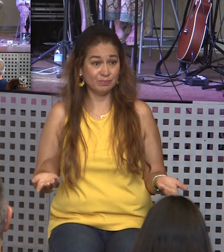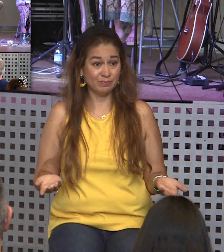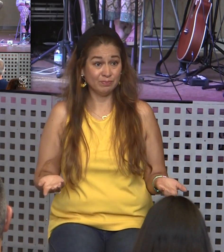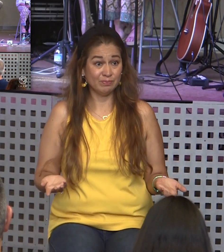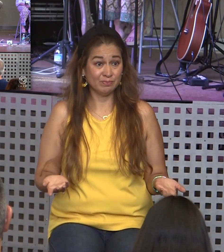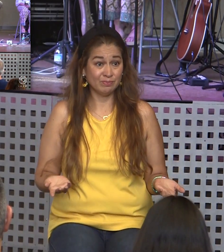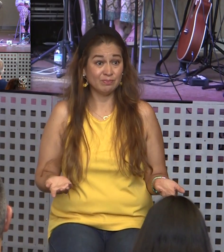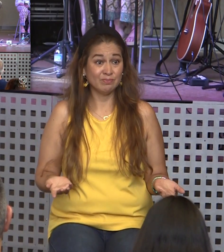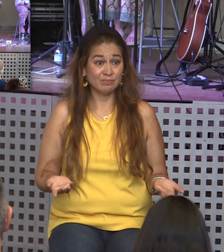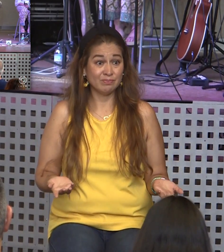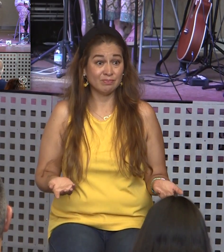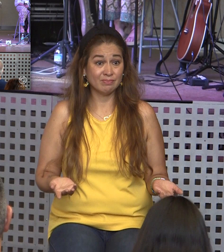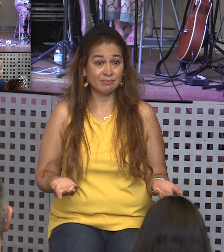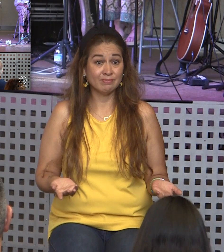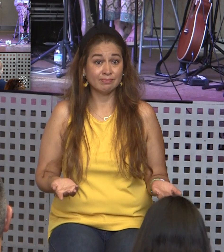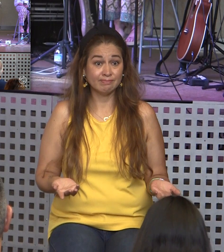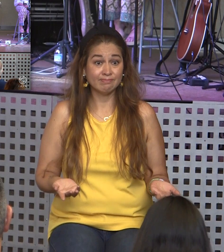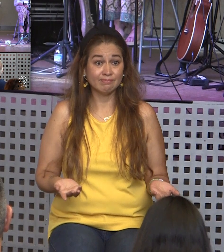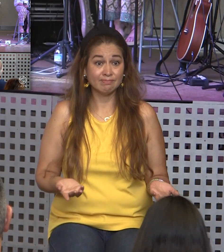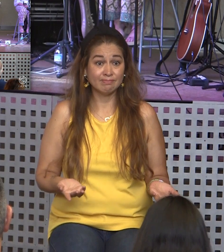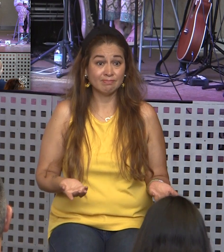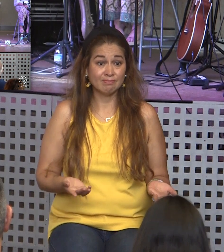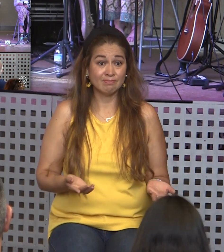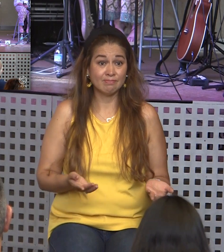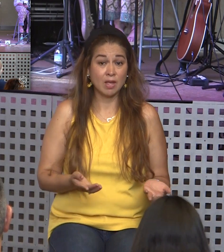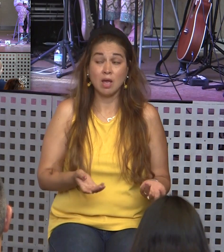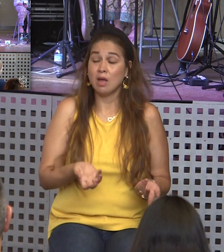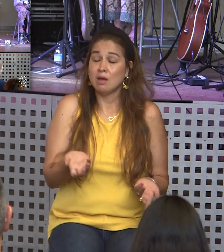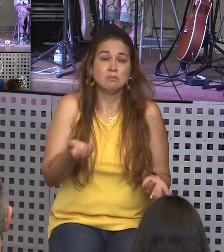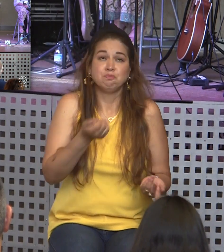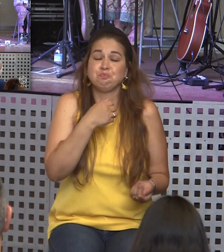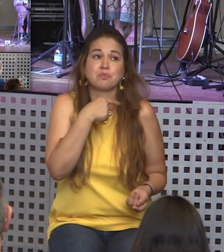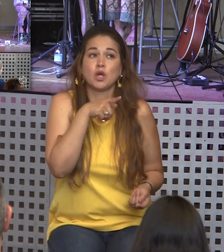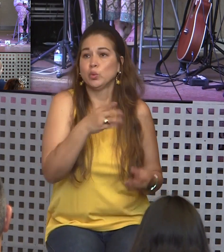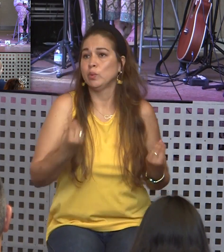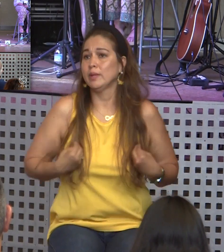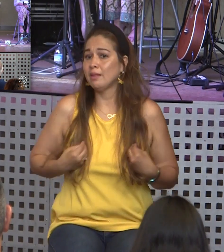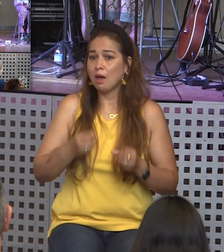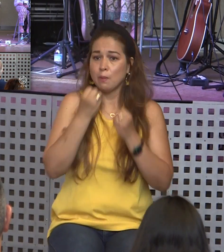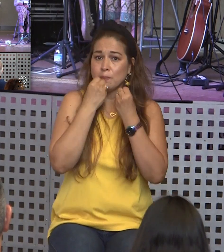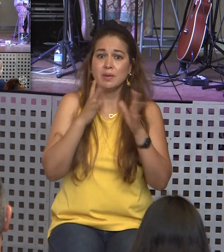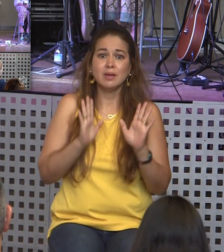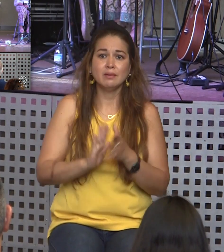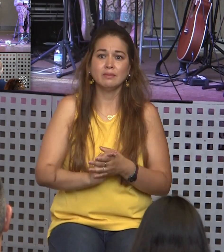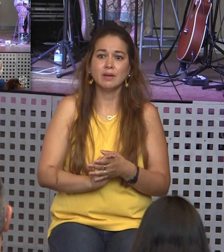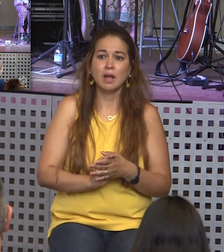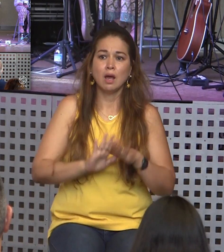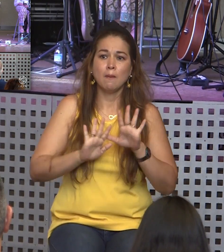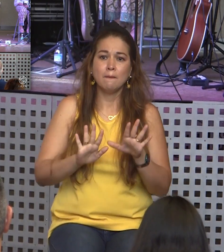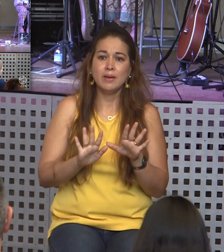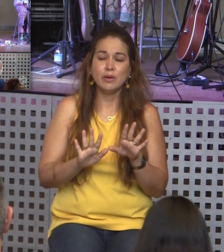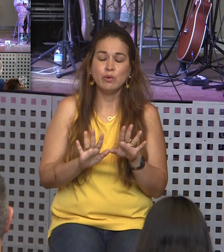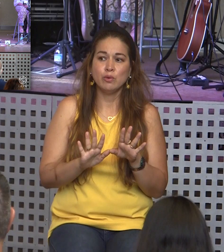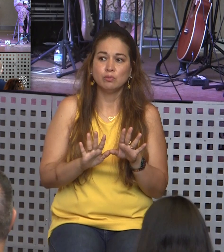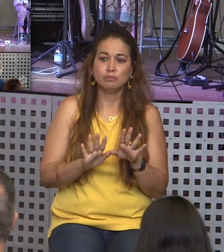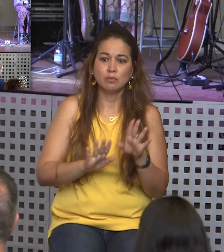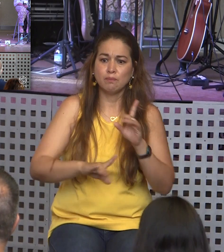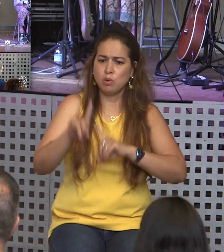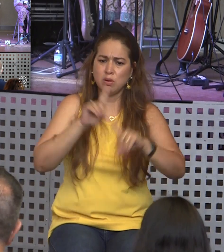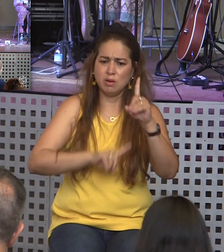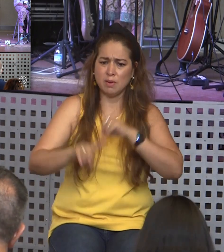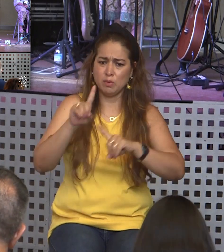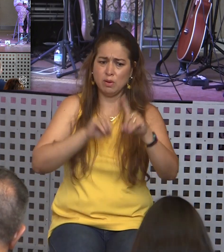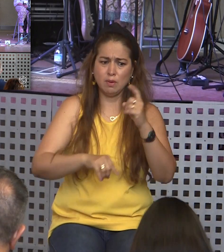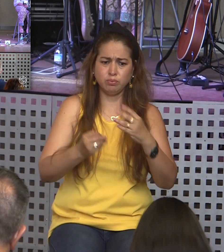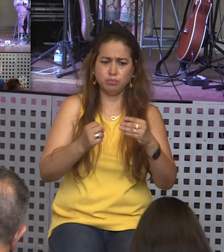está cegando con algo. Algo está poniendo ahí que impide que tú y yo veamos lo